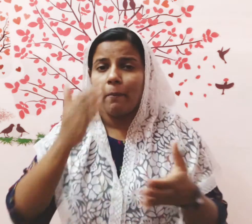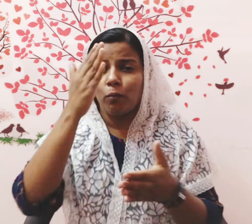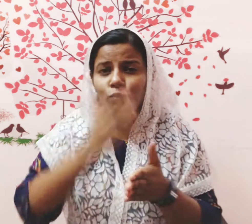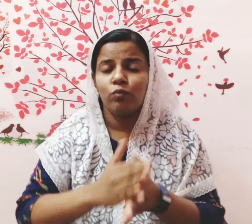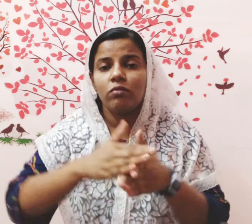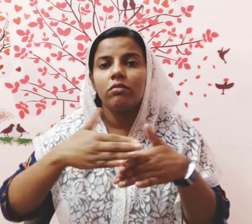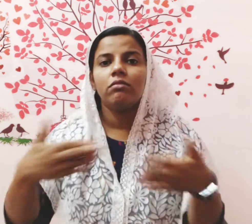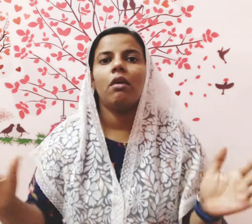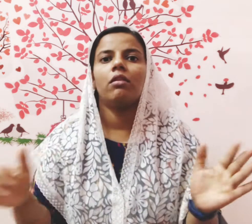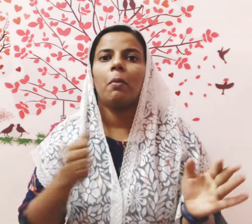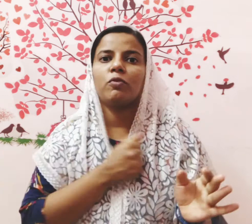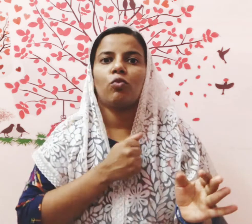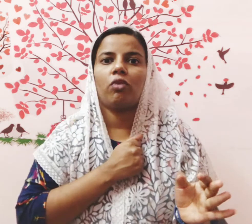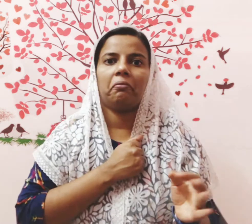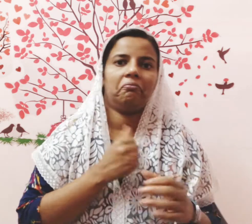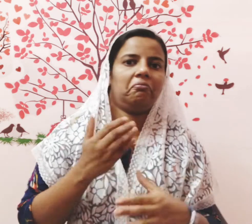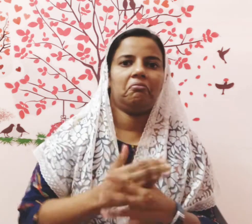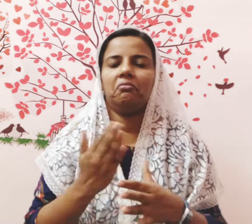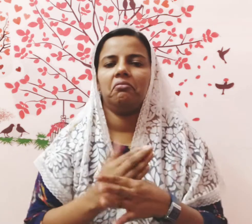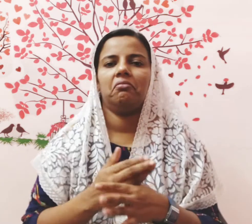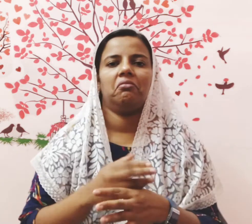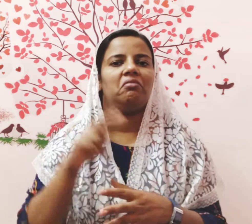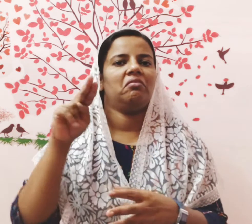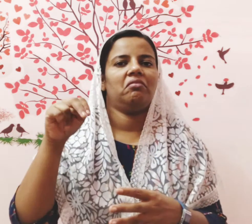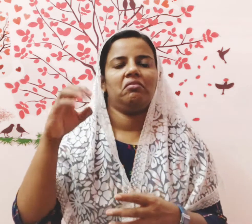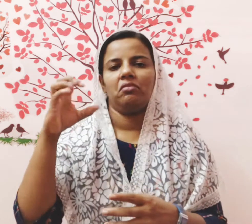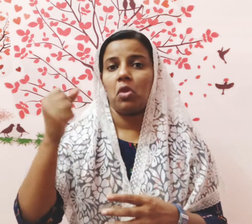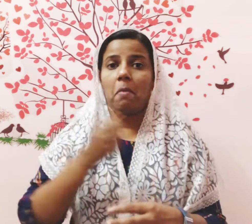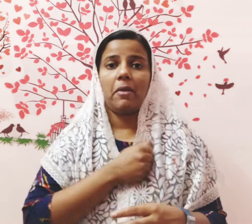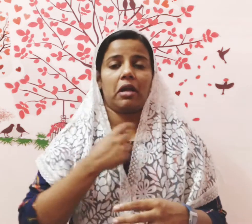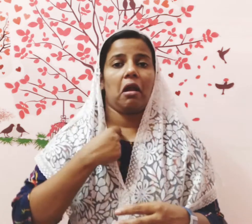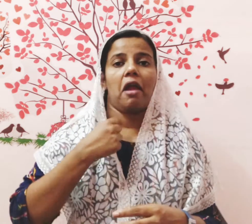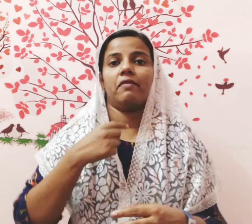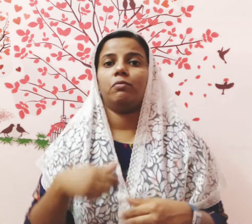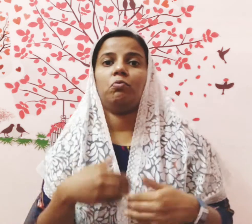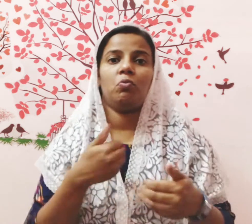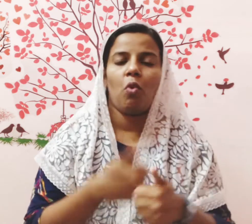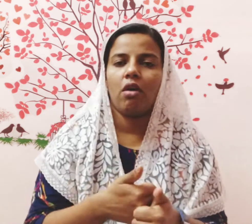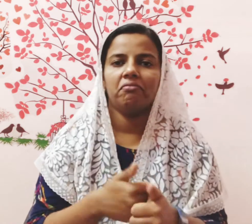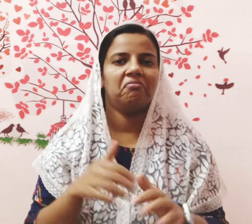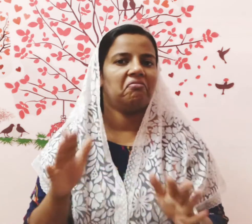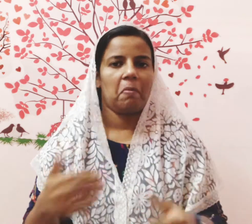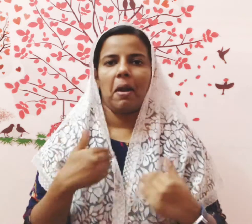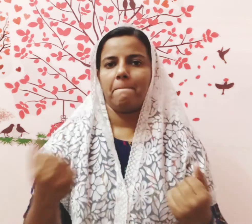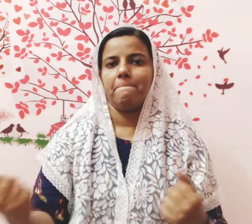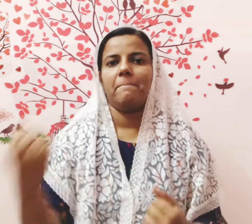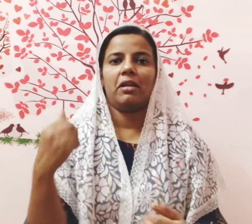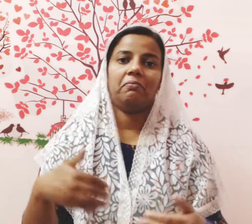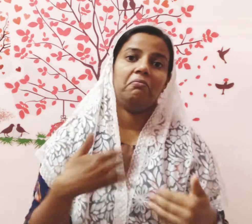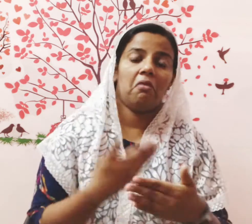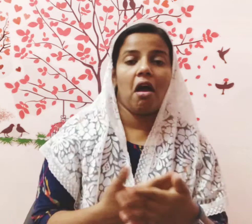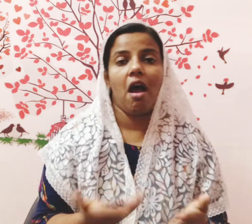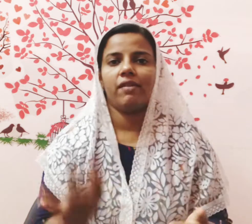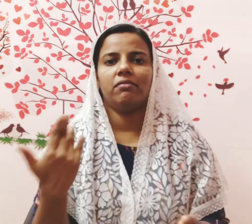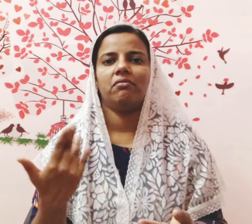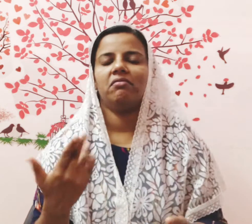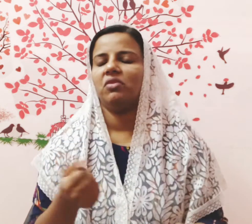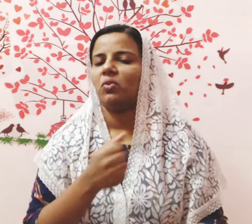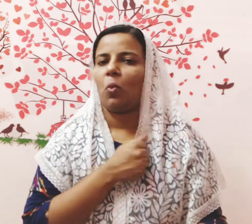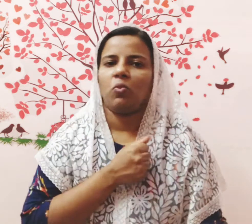മുറിച്ചു മാറ്റിക്കഴിഞ്ഞാൽ നമുക്ക് തന്നെ ചെയ്യാമെന്ന് വിചാരിക്കരുത്. ഞാൻ എനിക്ക് എൻ്റെ കഴിവുകൊണ്ട് ചെയ്യാമെന്ന് വിചാരിക്കരുത്, എൻ്റെ ബലം കൊണ്ട് ചെയ്യാമെന്ന് വിചാരിക്കരുത്. അവൻ